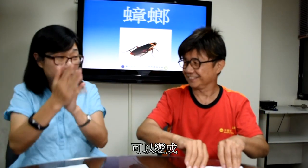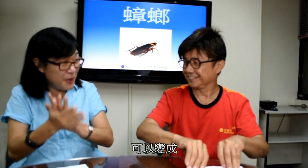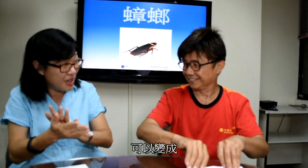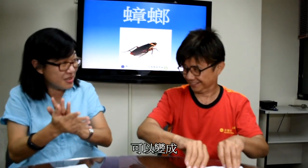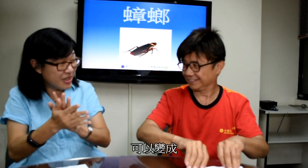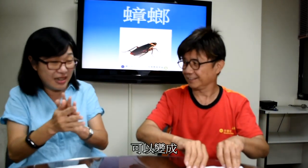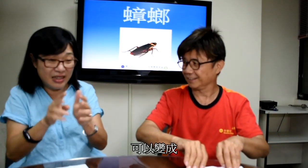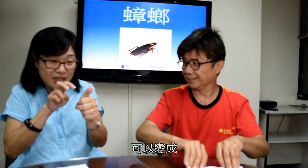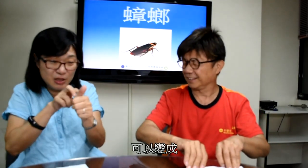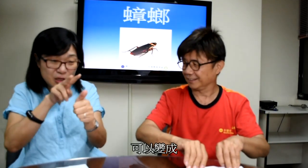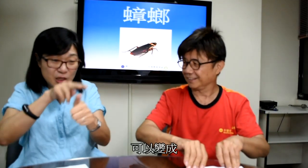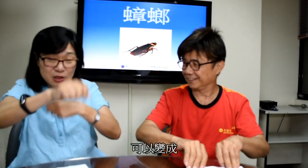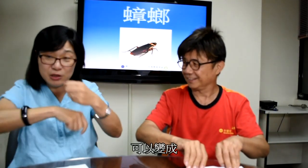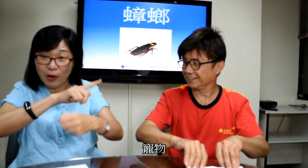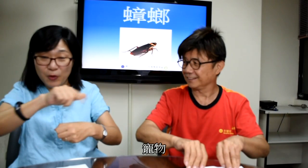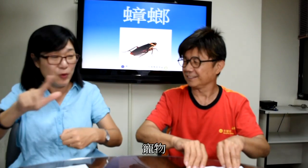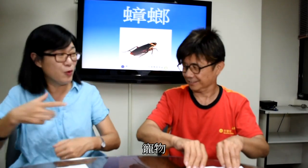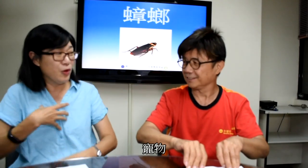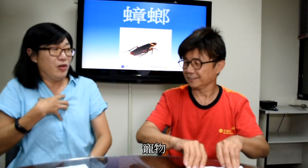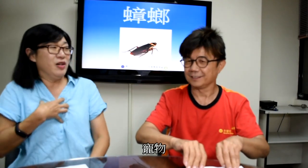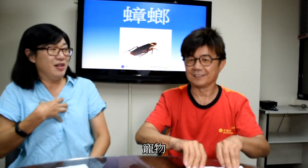变成宠物。